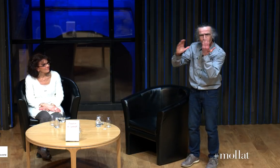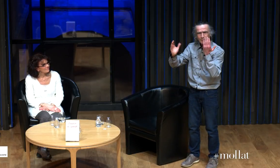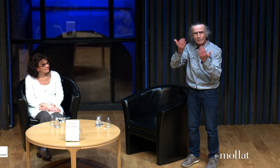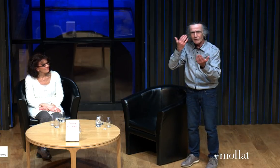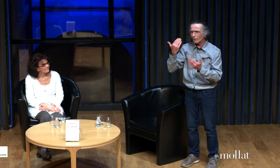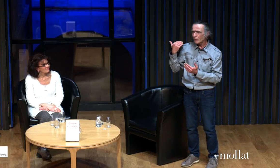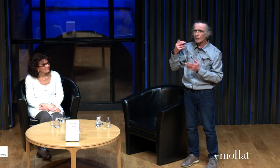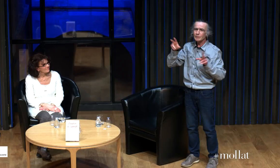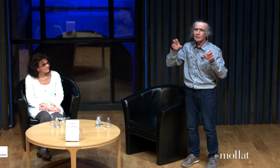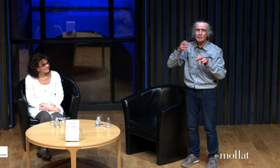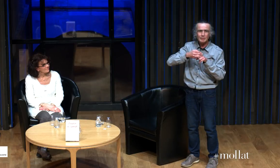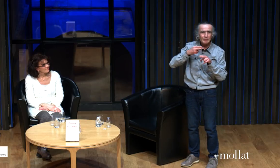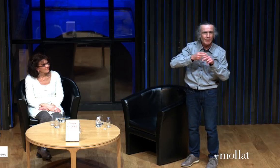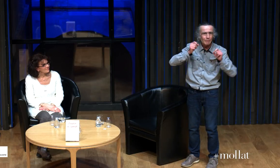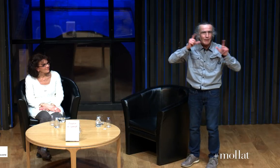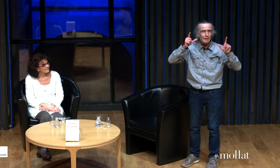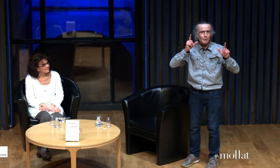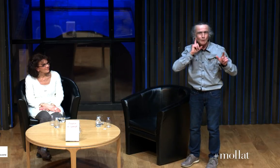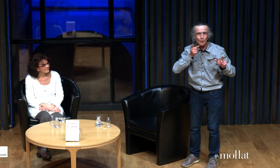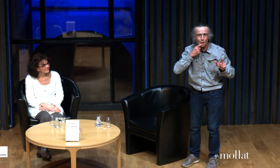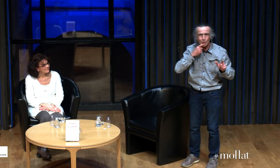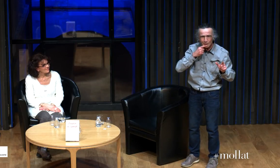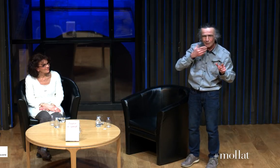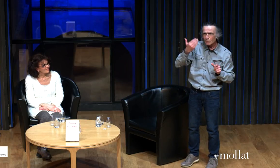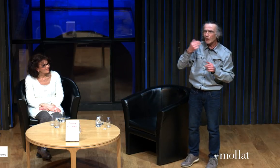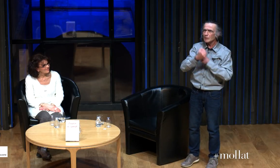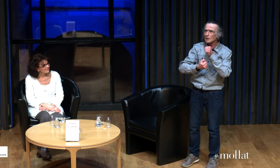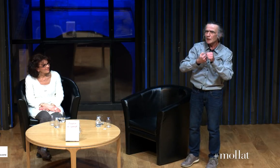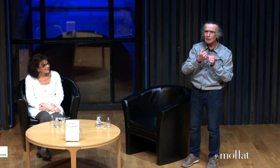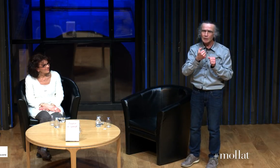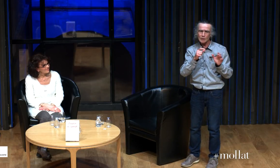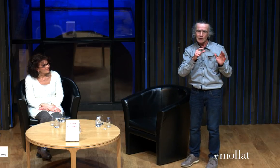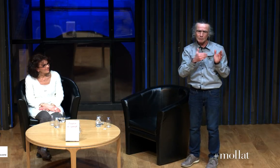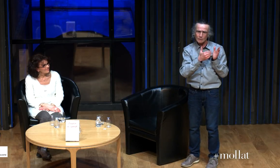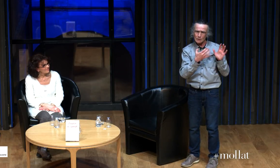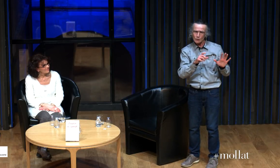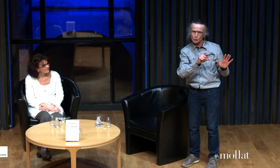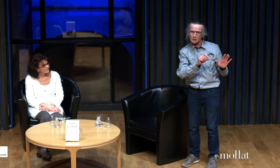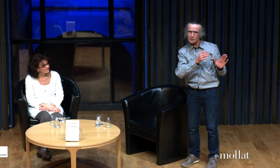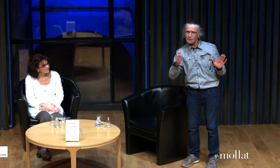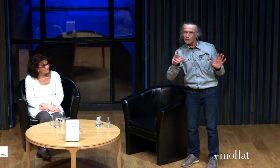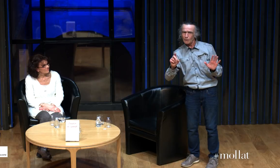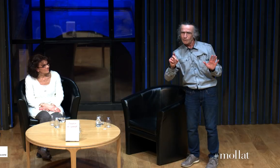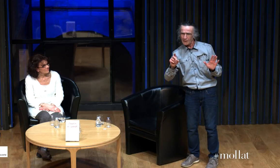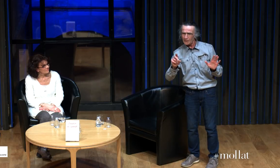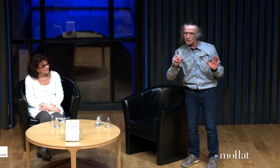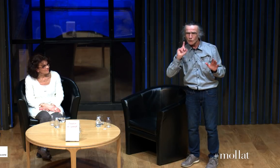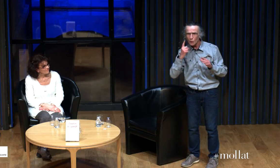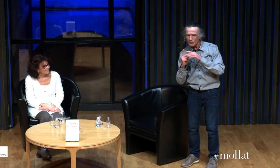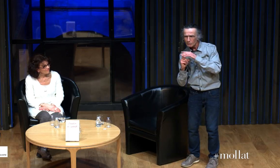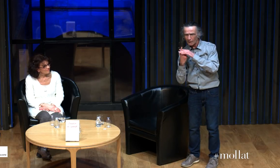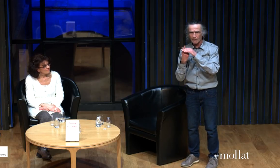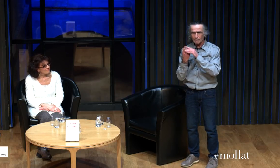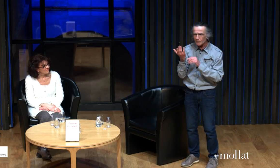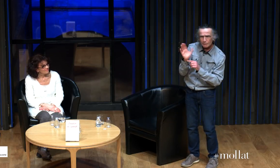c'est aussi une personne qui militait un peu pour... C'est-à-dire qu'il a vraiment fait partie de ce qu'on a appelé le réveil sourd, à peu près entre les